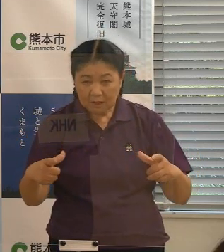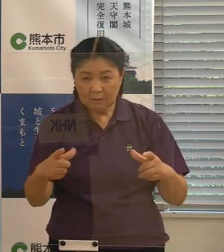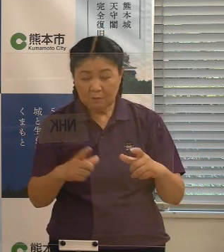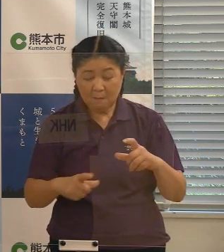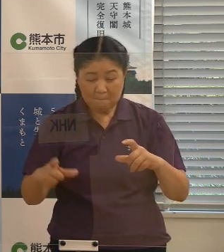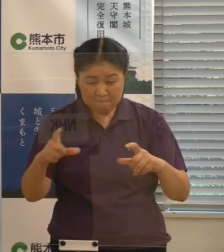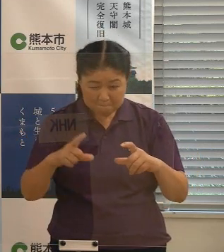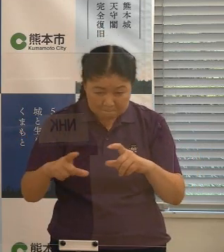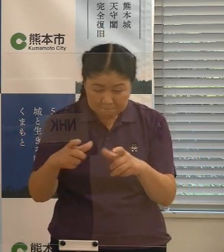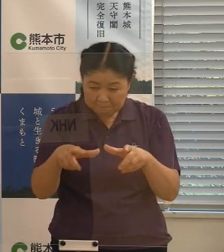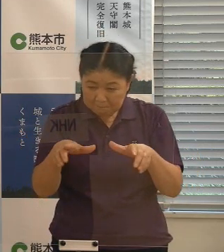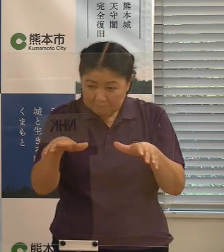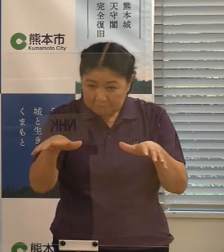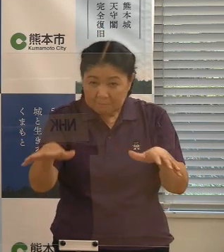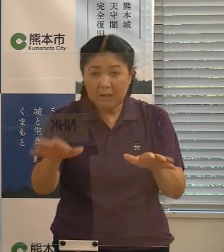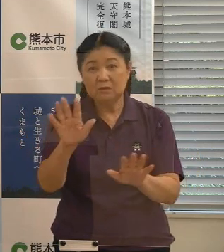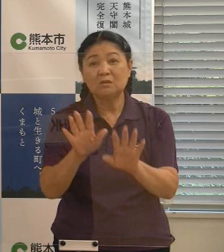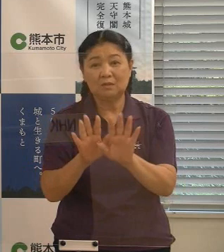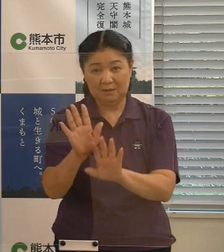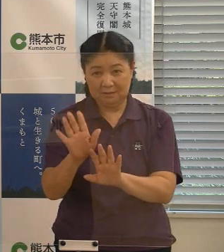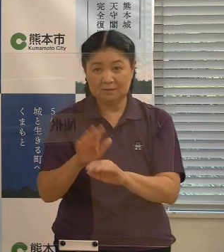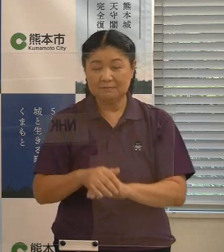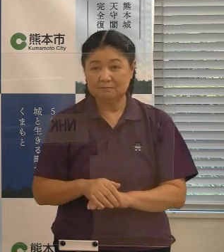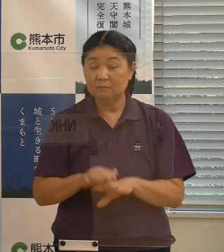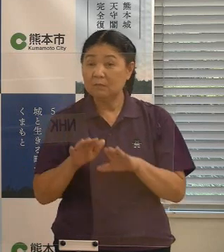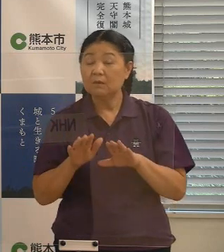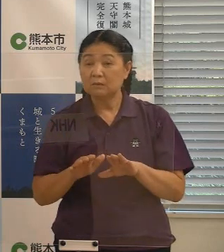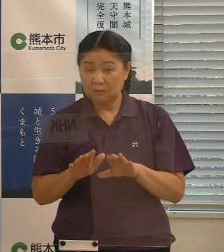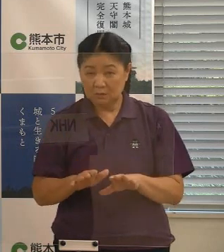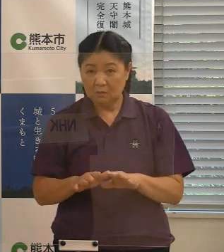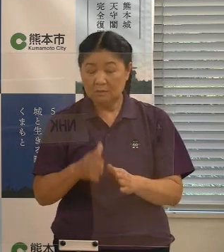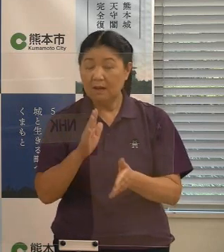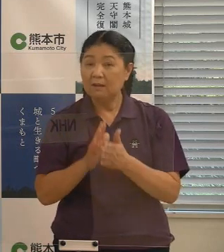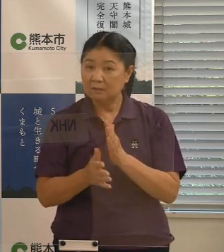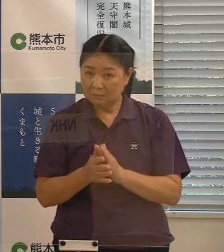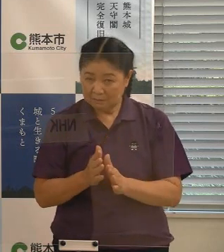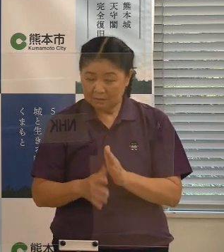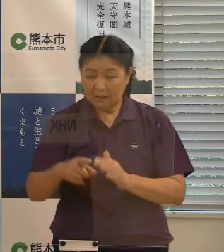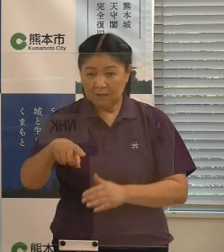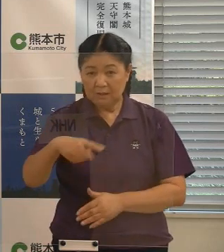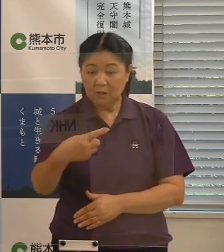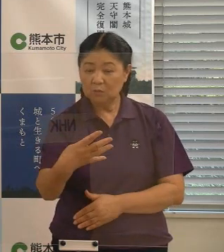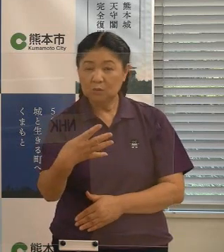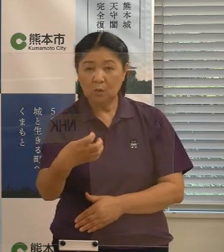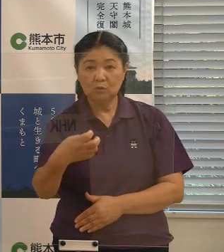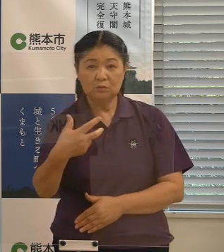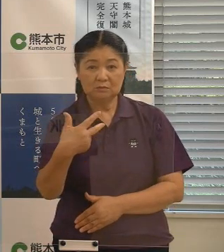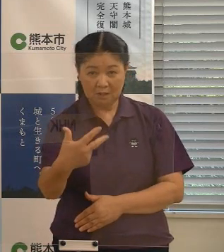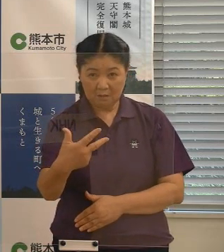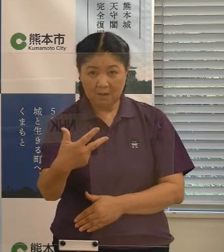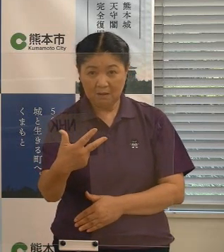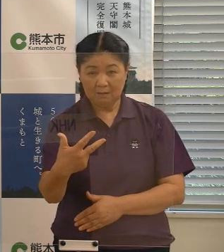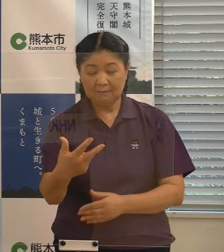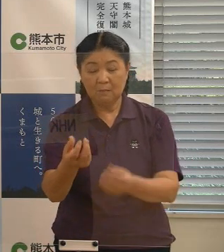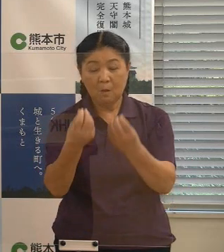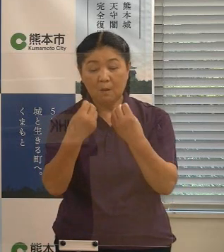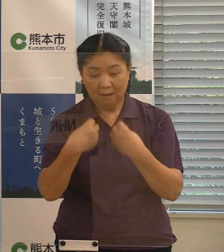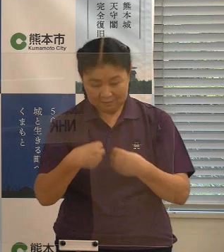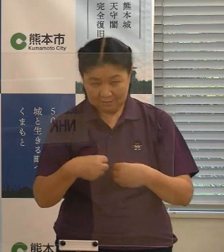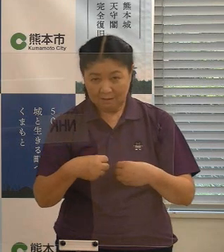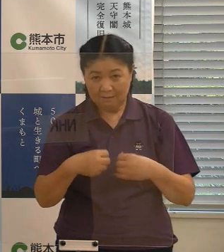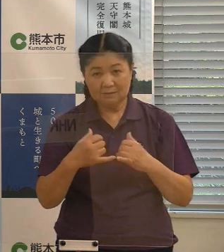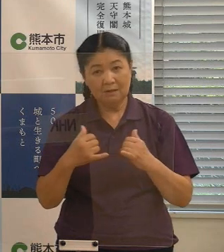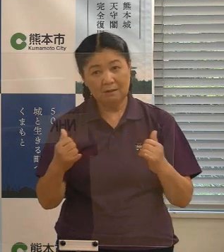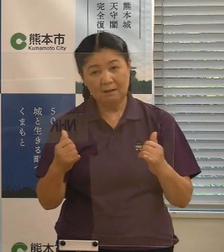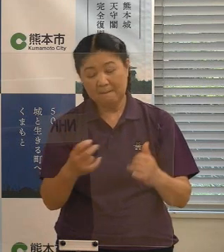えておりません。なお、本日新たに147名の新規